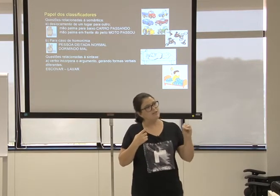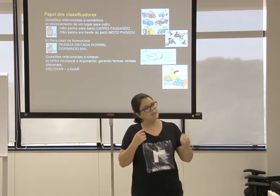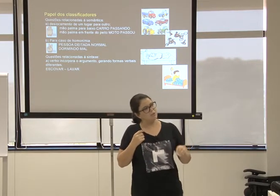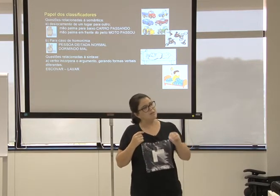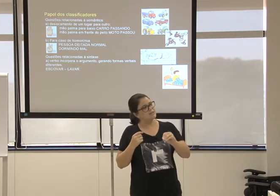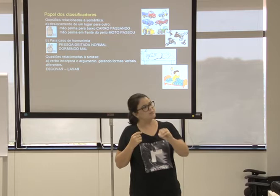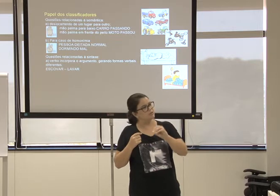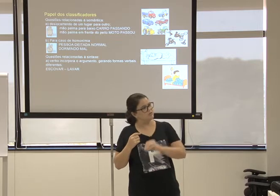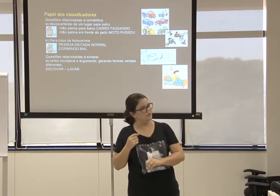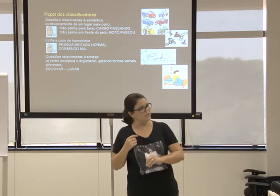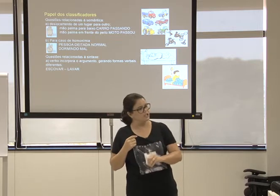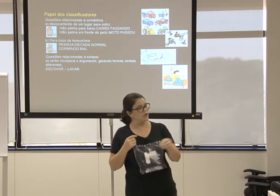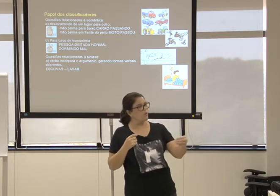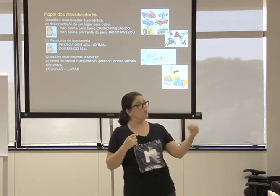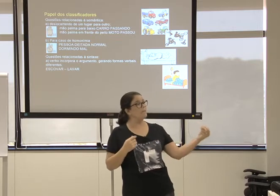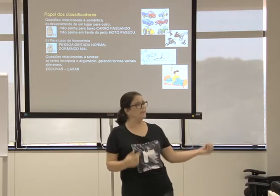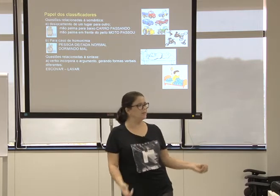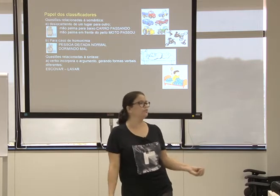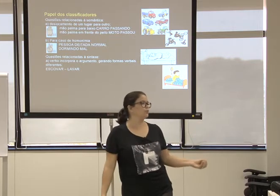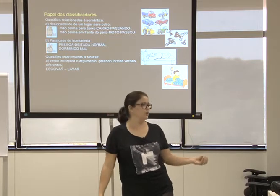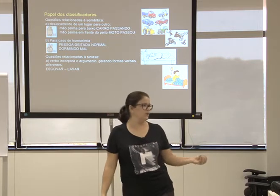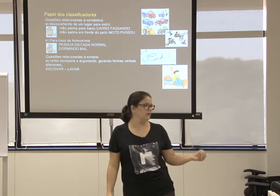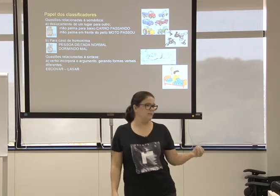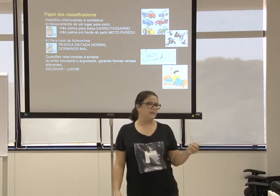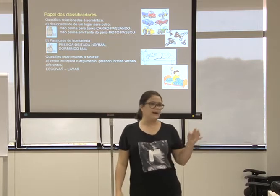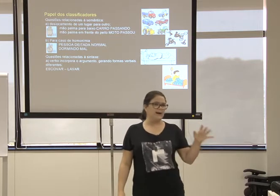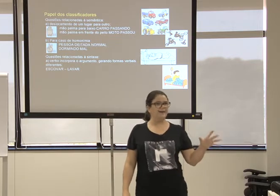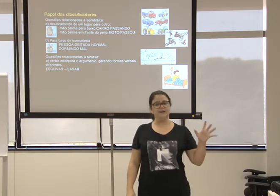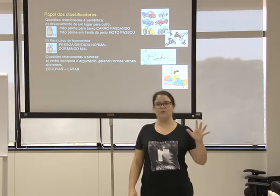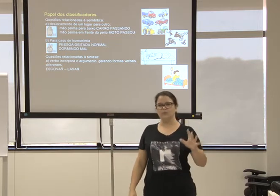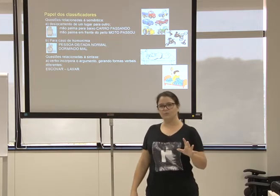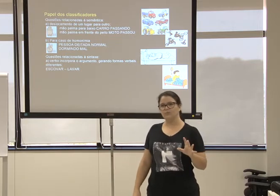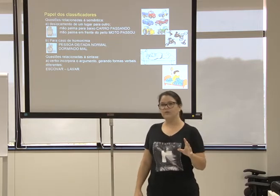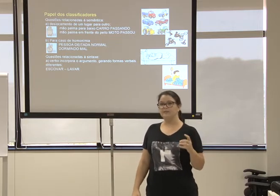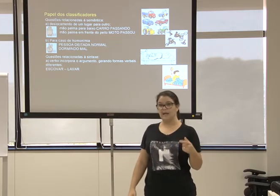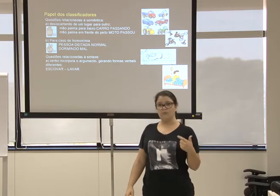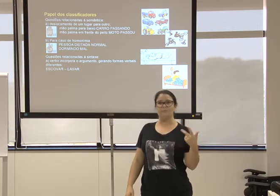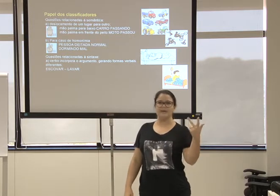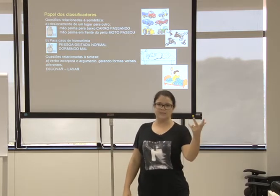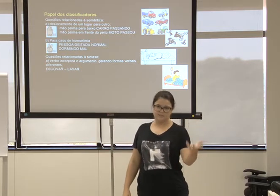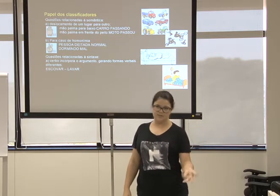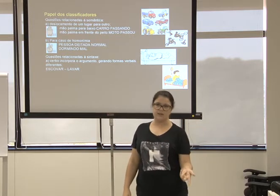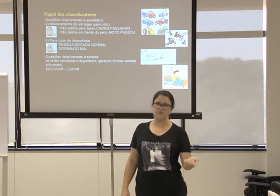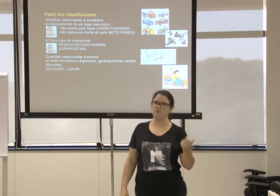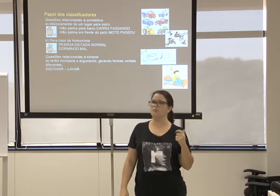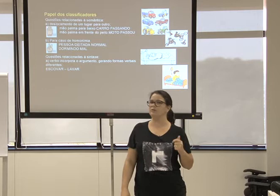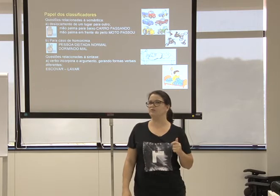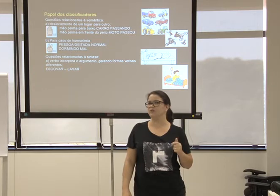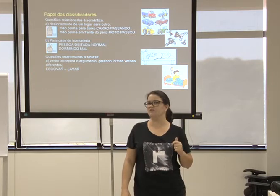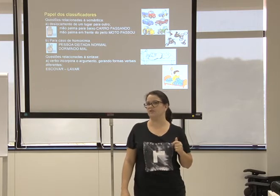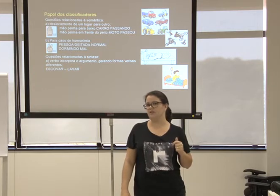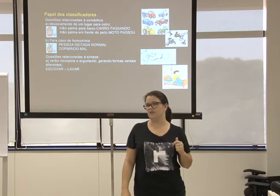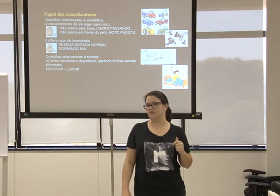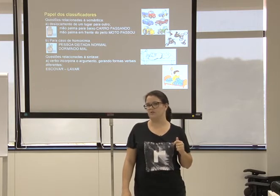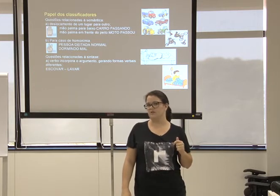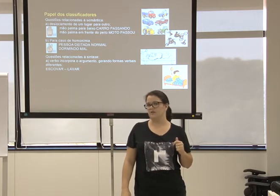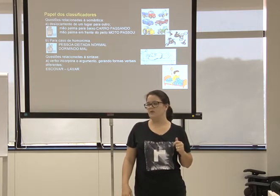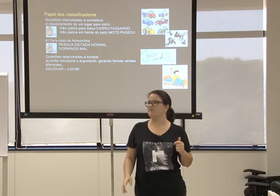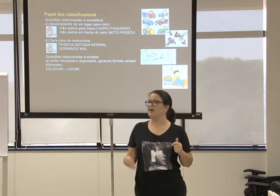ter uma percepção diferente. É como uma pintura. Cada um tem uma percepção de uma pintura diferente. Vai ver e